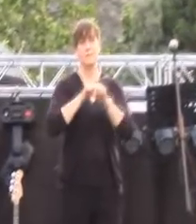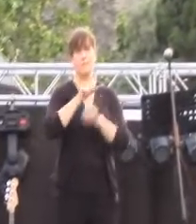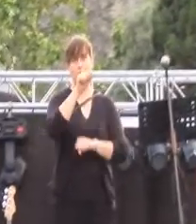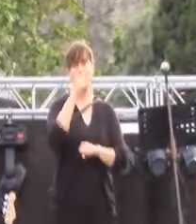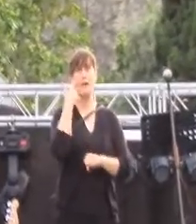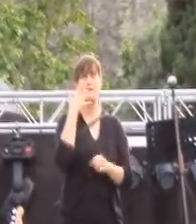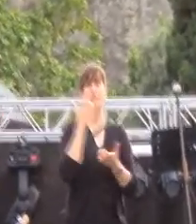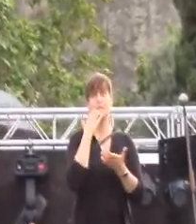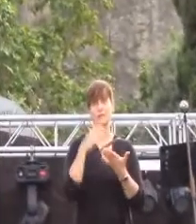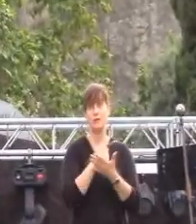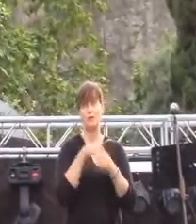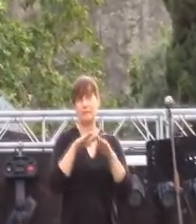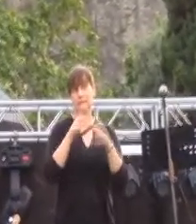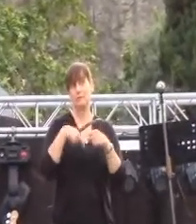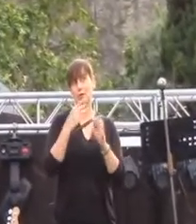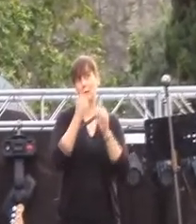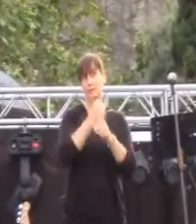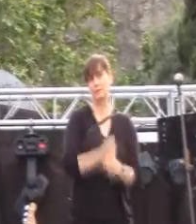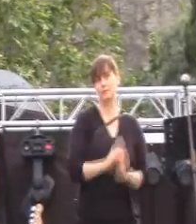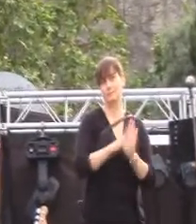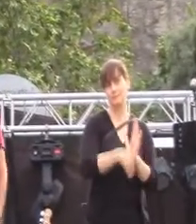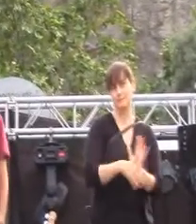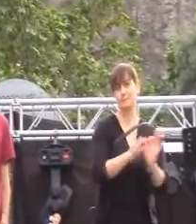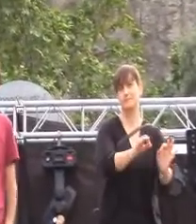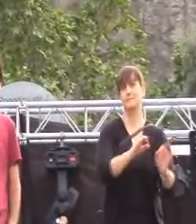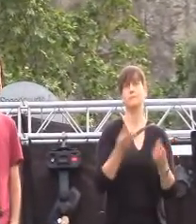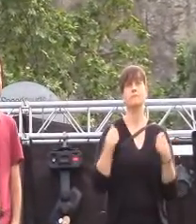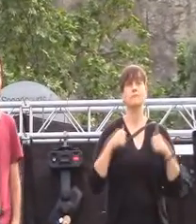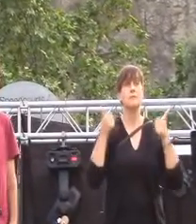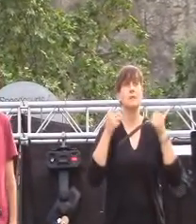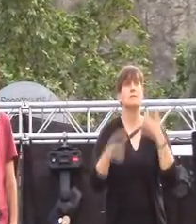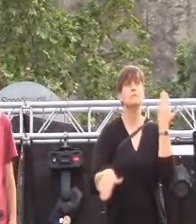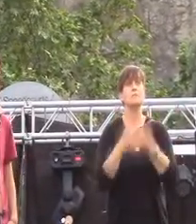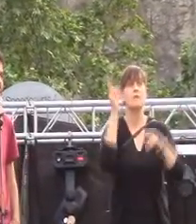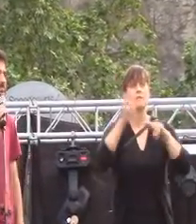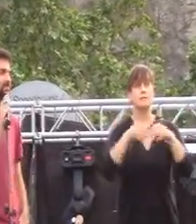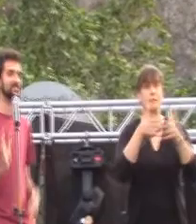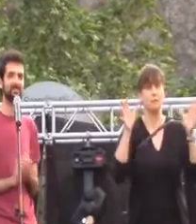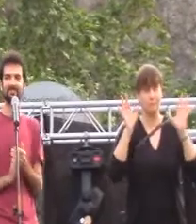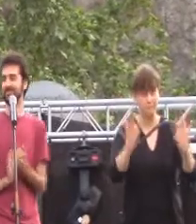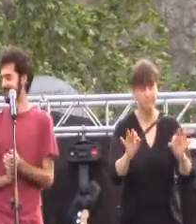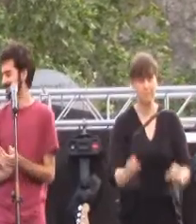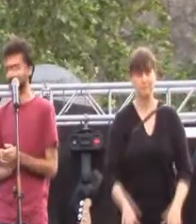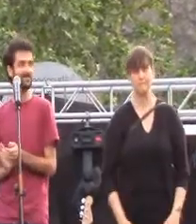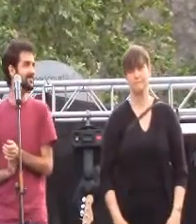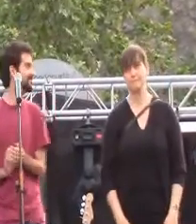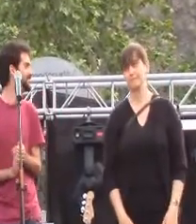i a veure si també es queden després. I res més, doncs que comenci la Festa Major.